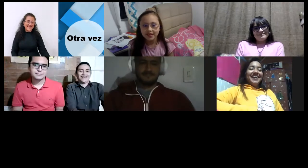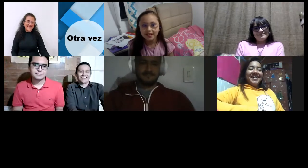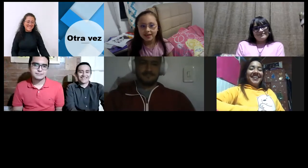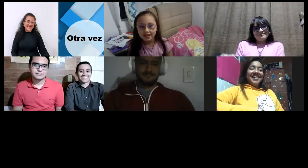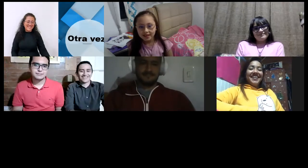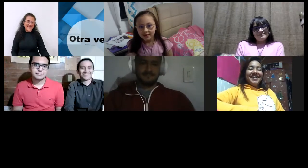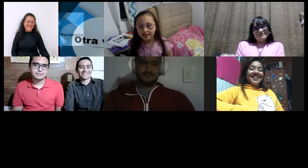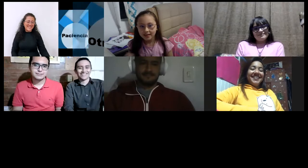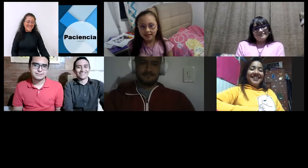Ok.